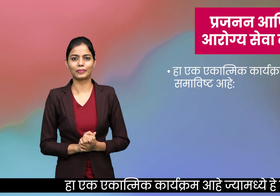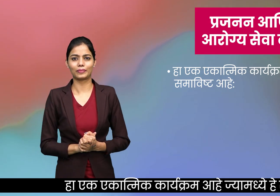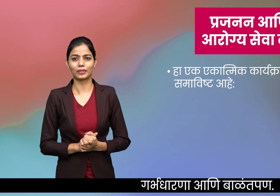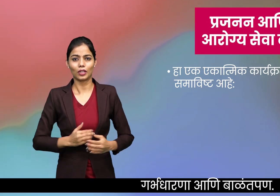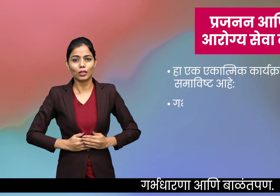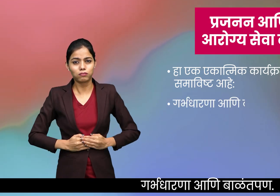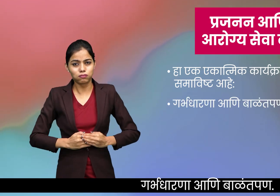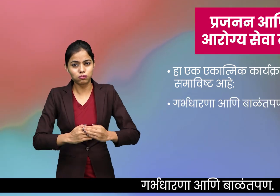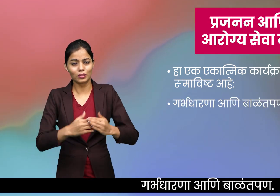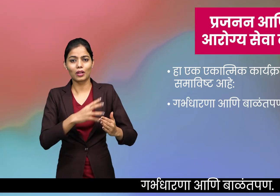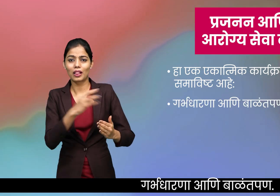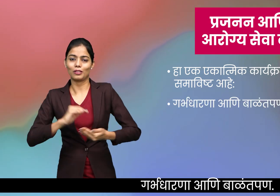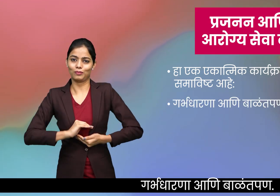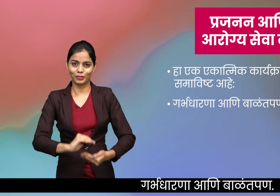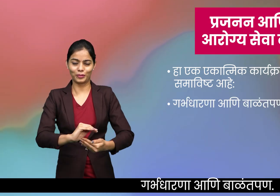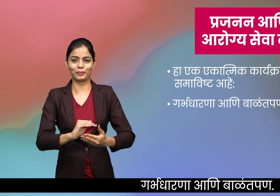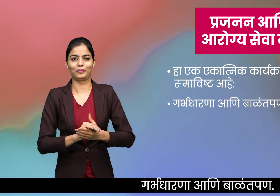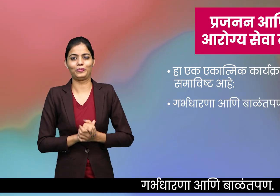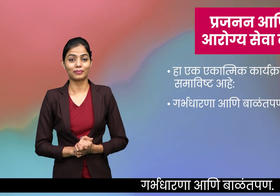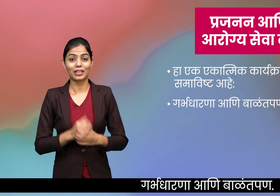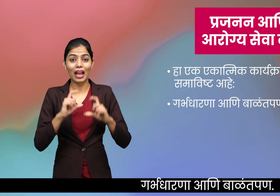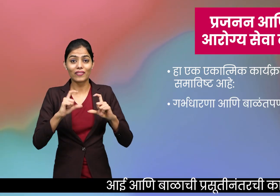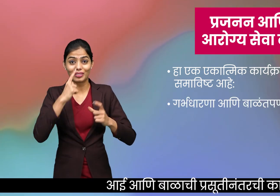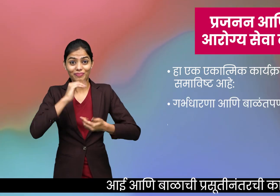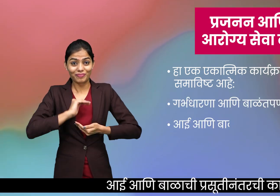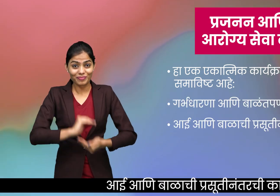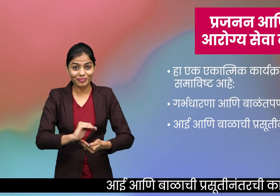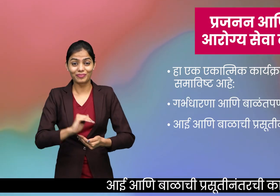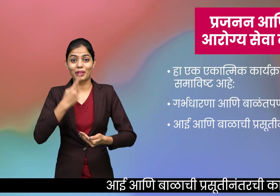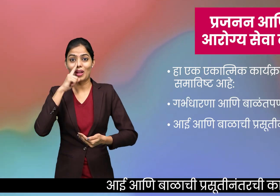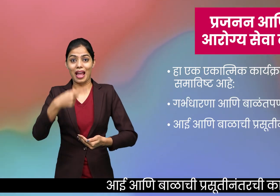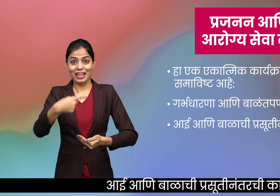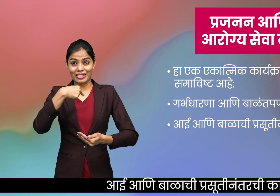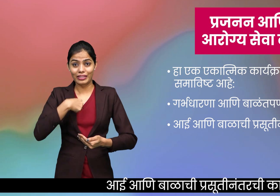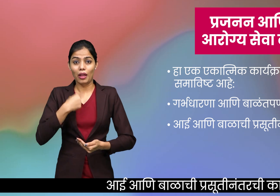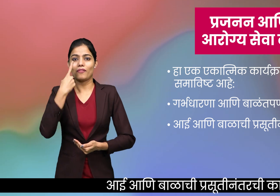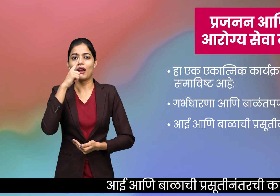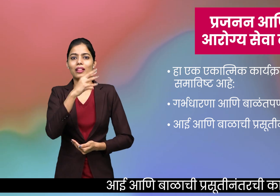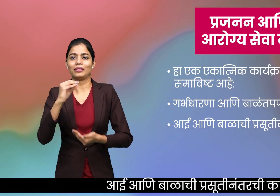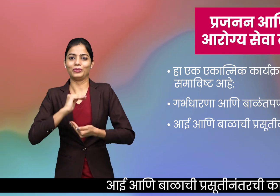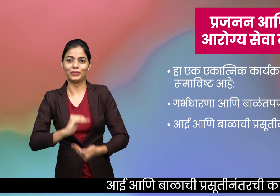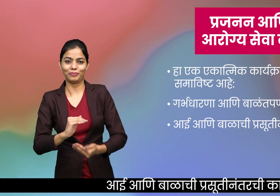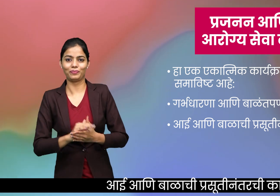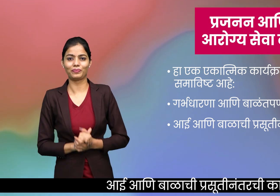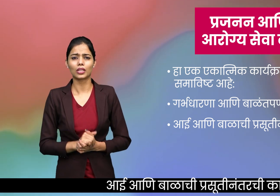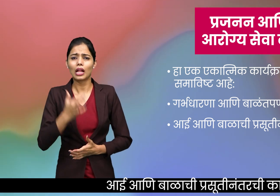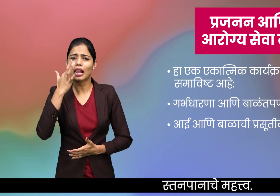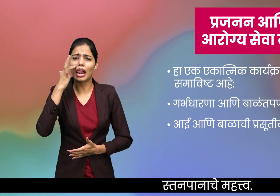समाविष्ट आहे: गर्भधारणा आणि बाळंतपण, आई आणि बाळाचे प्रसूतीनंतरची